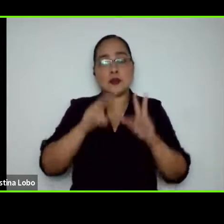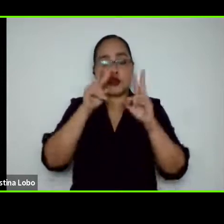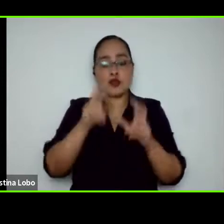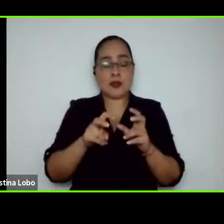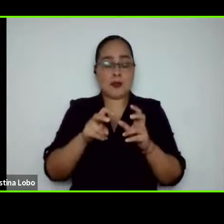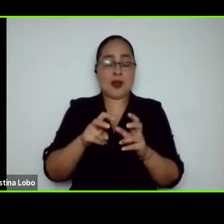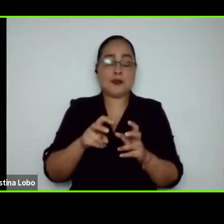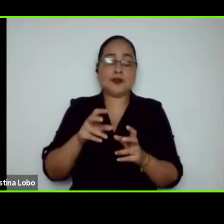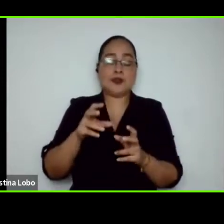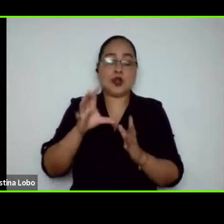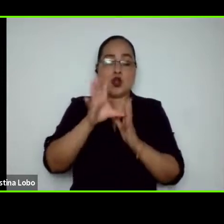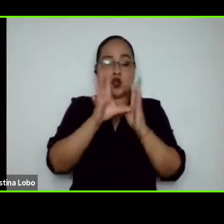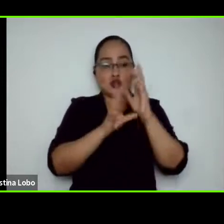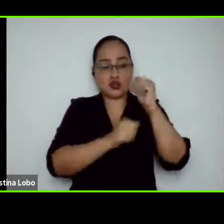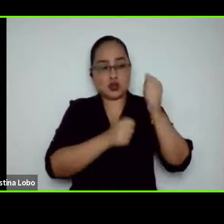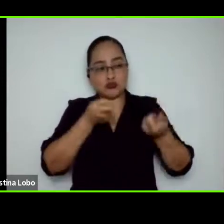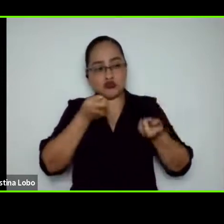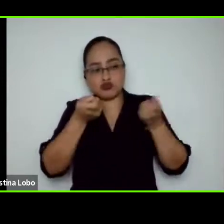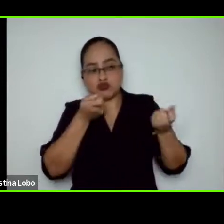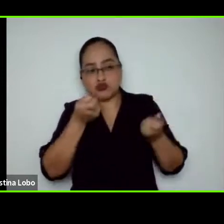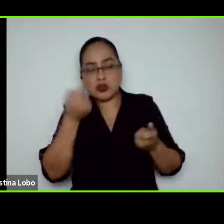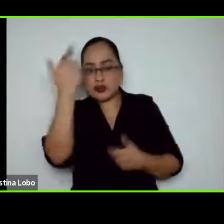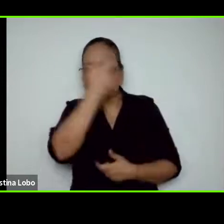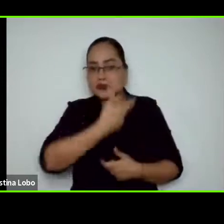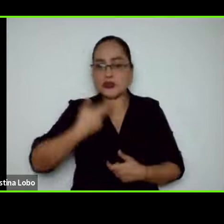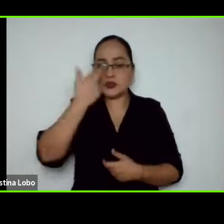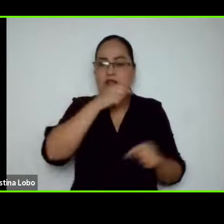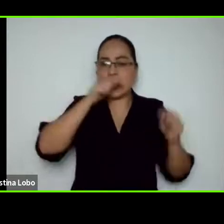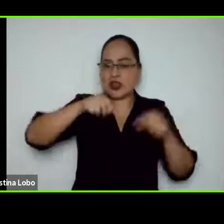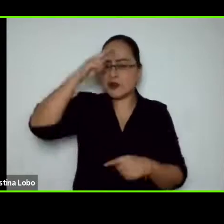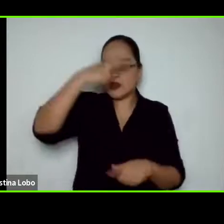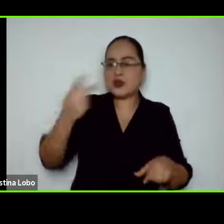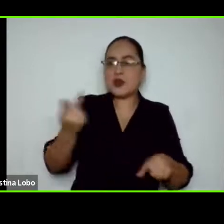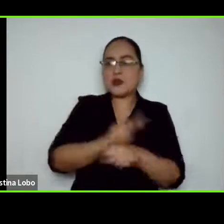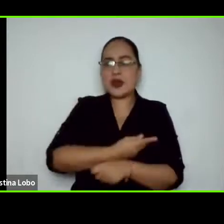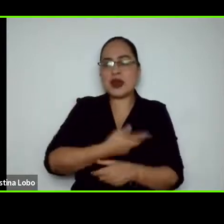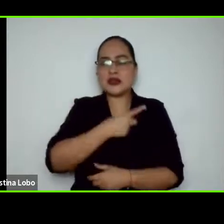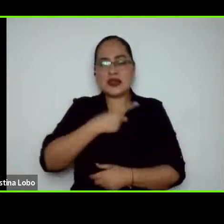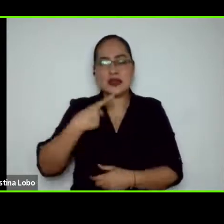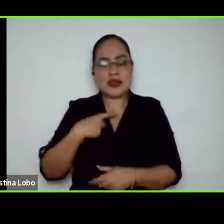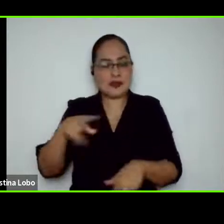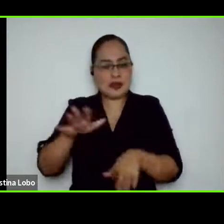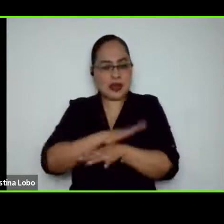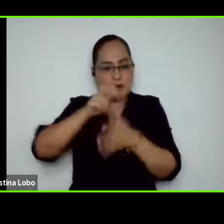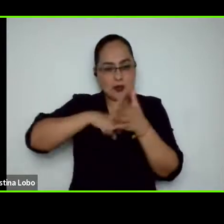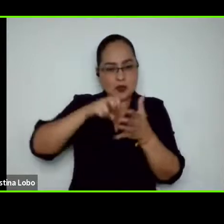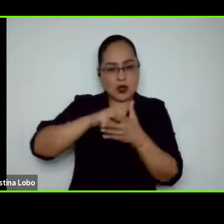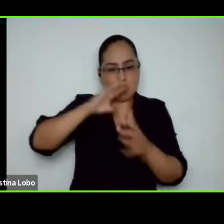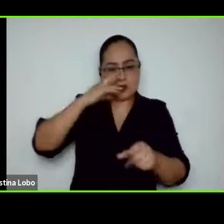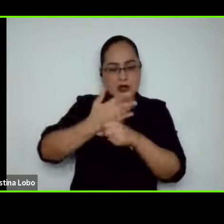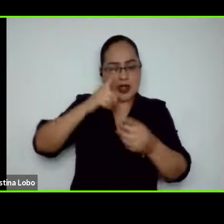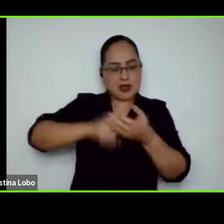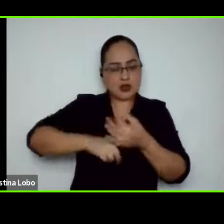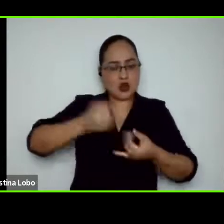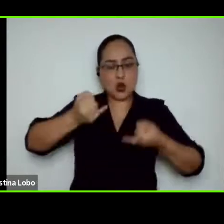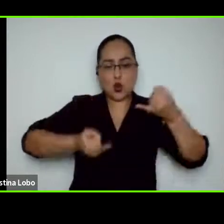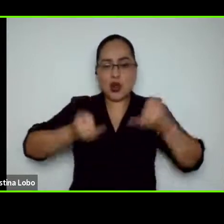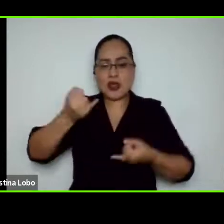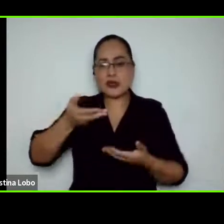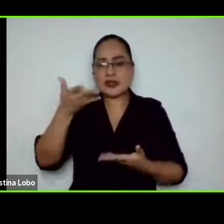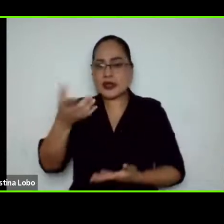convencionalidad y de constitucionalidad en México. ¿Qué implicaba eso? Si es que modificaba las competencias, por ejemplo, de los jueces